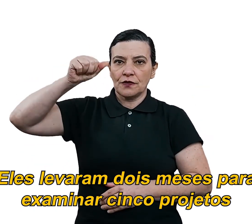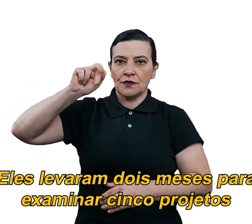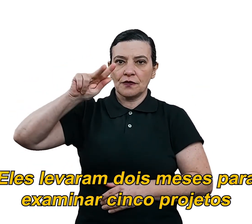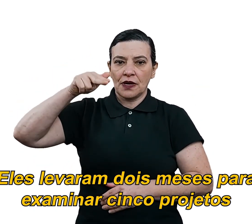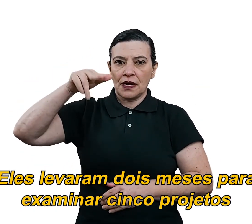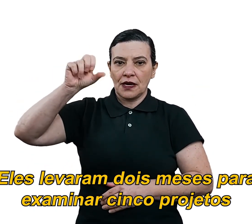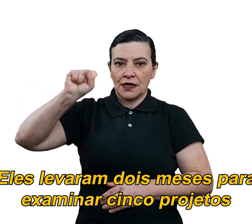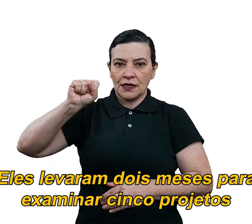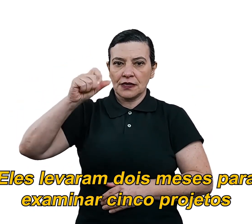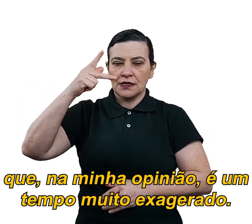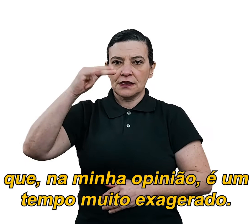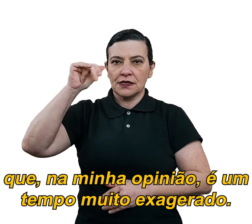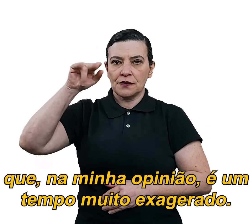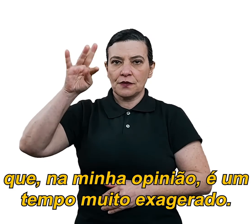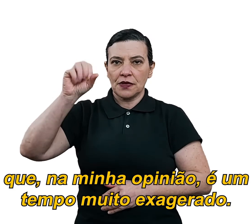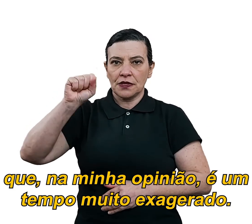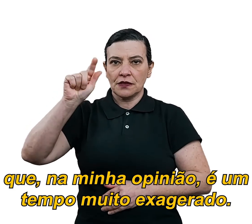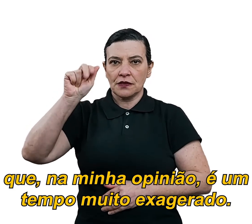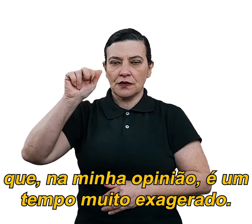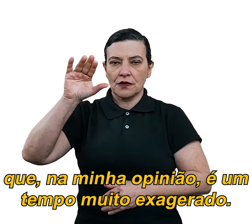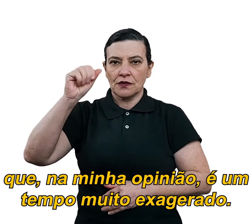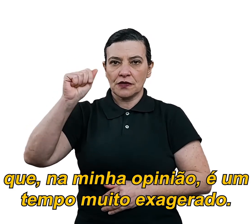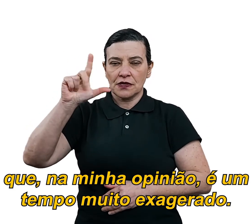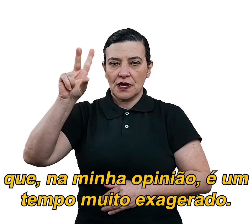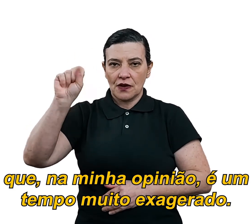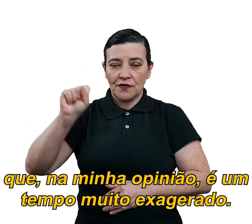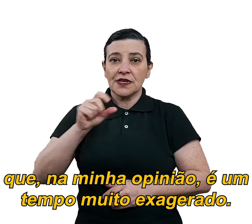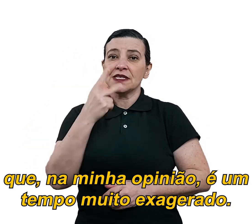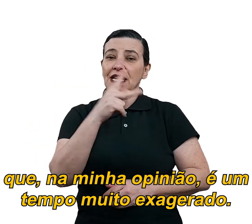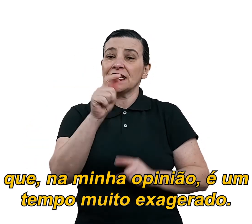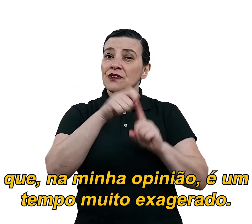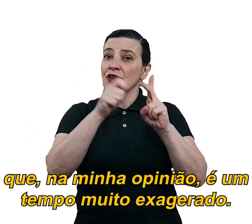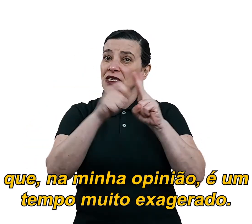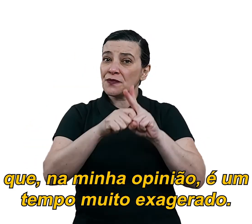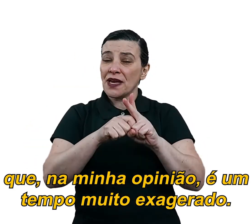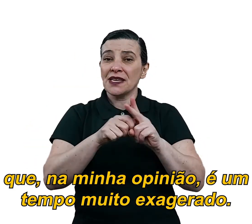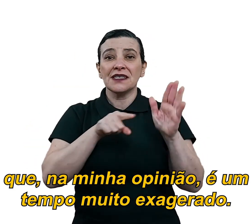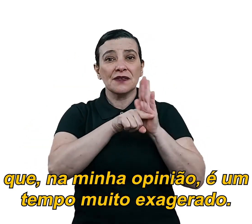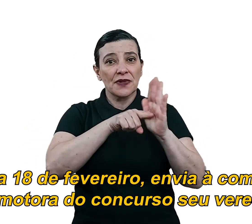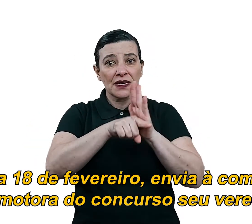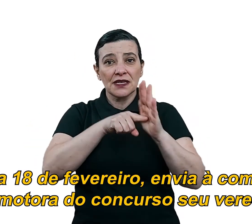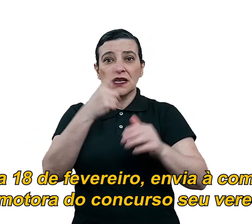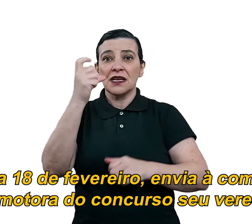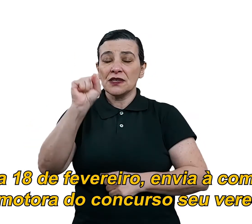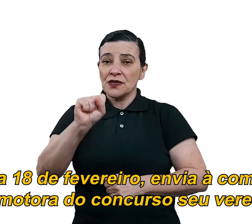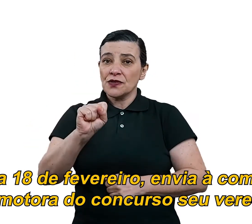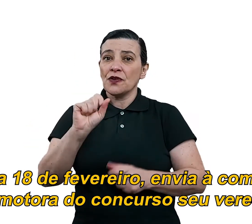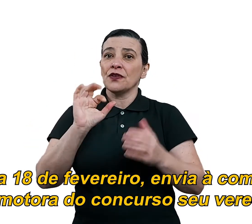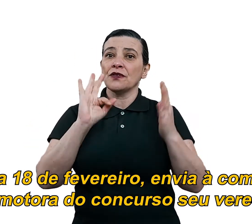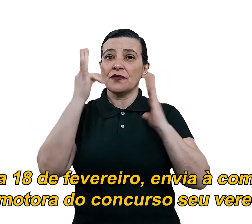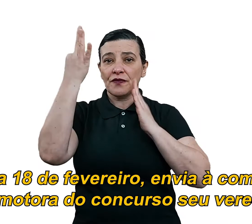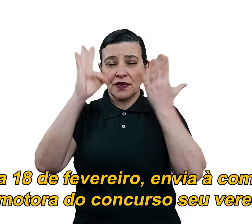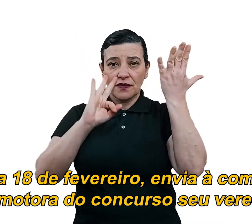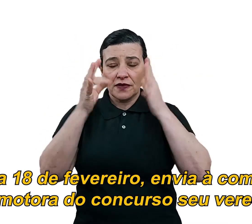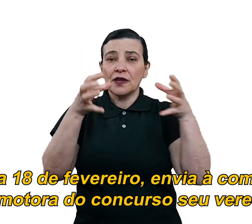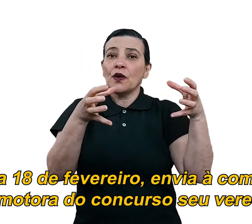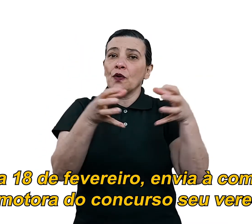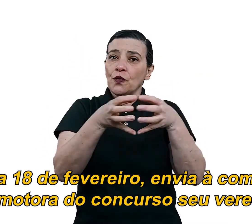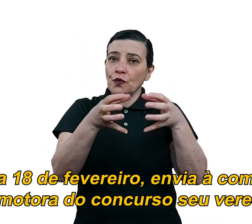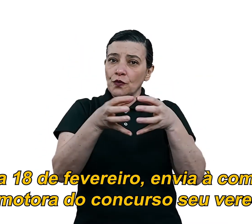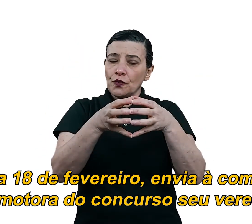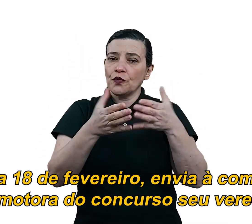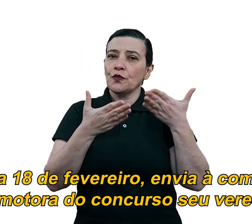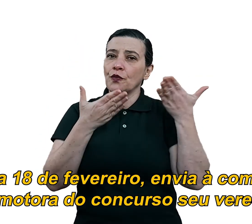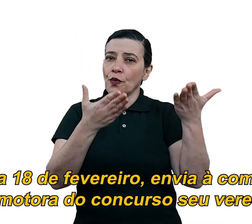examinar 5 projetos, que, na minha opinião, é um tempo muito exagerado. No dia 18 de fevereiro, envia à